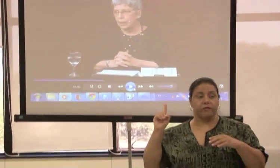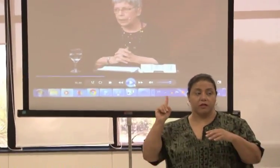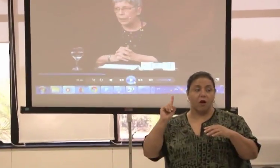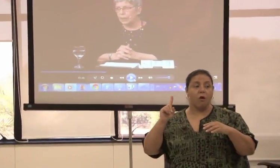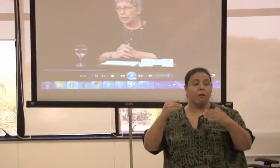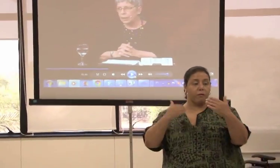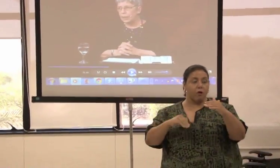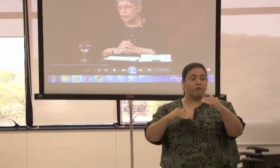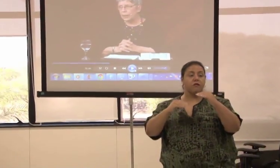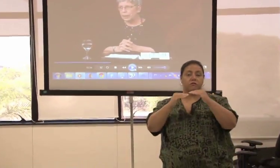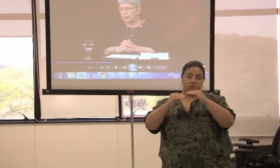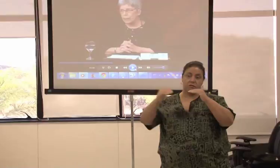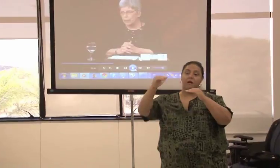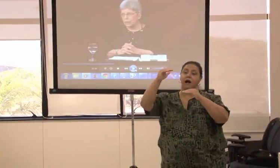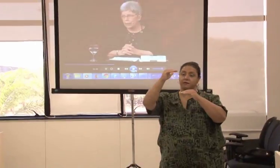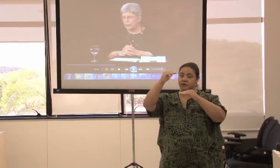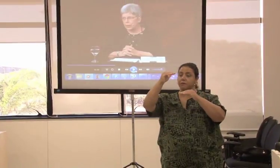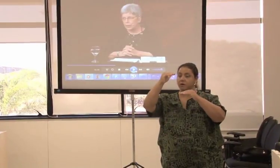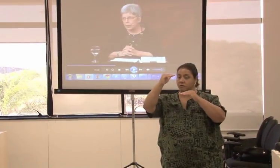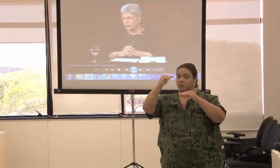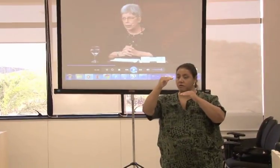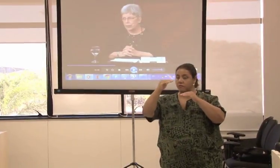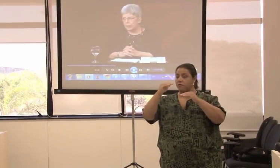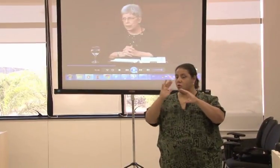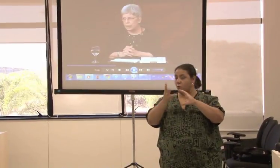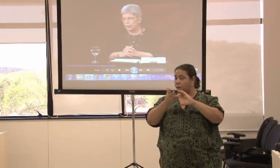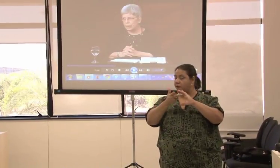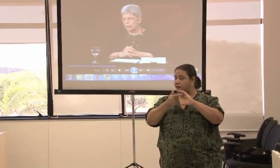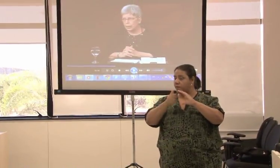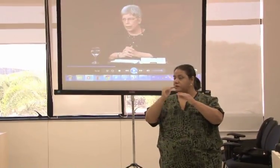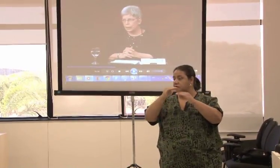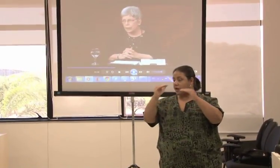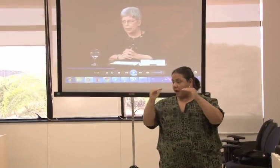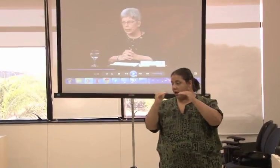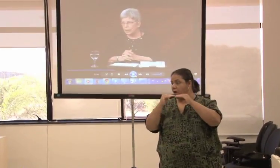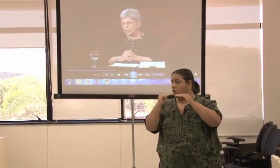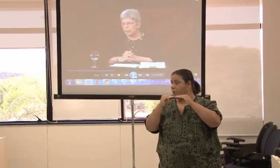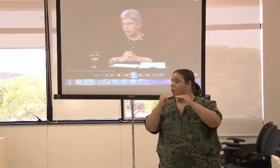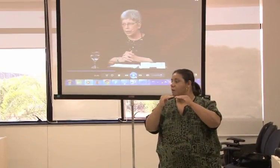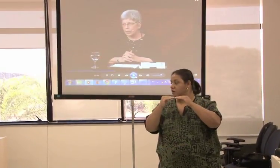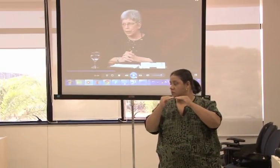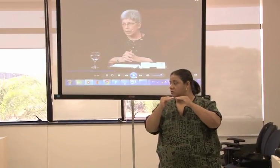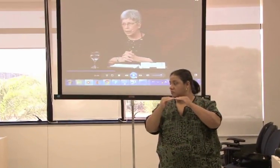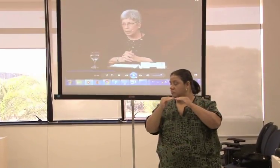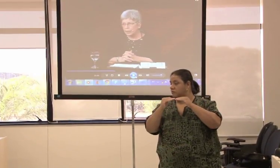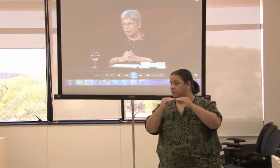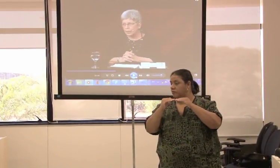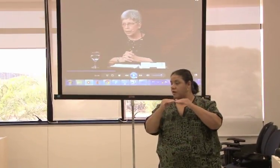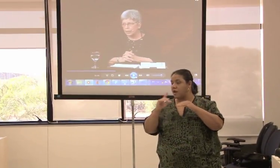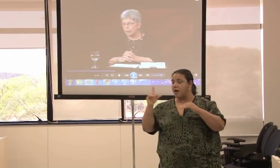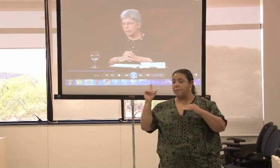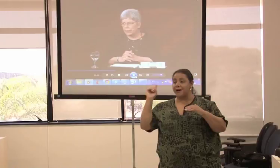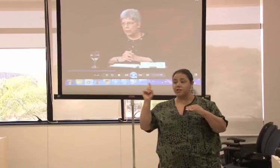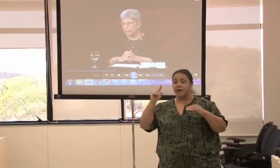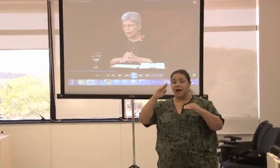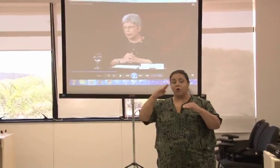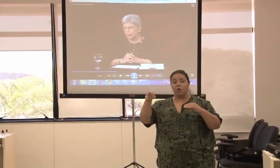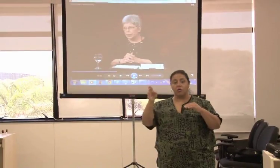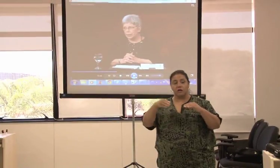Então, é uma prova acima. O ProLibras é um pouco menos. Mas já